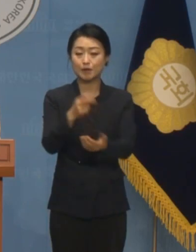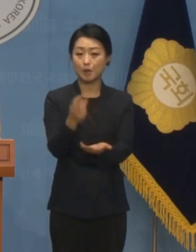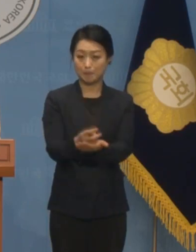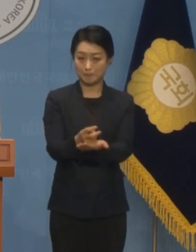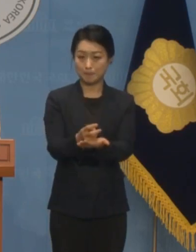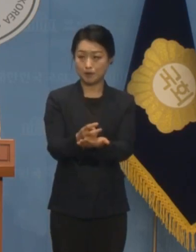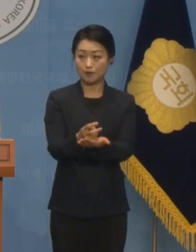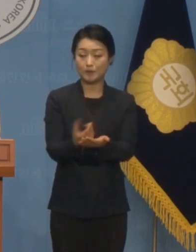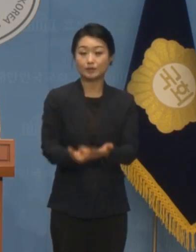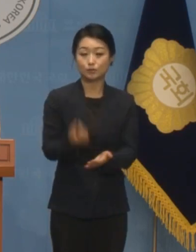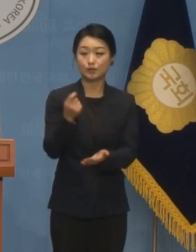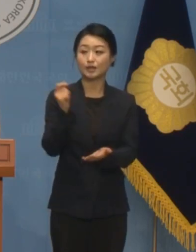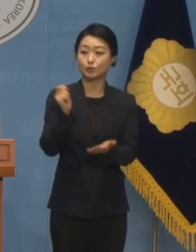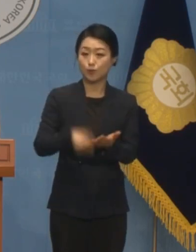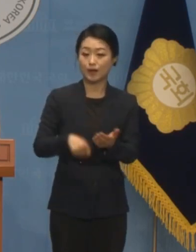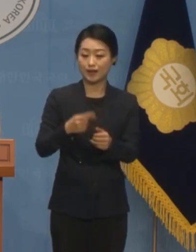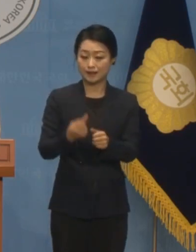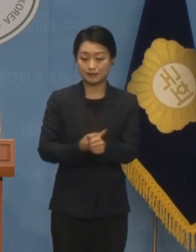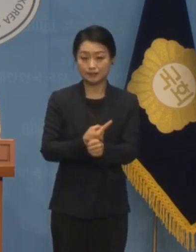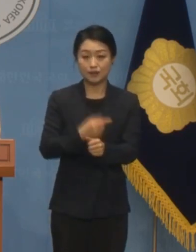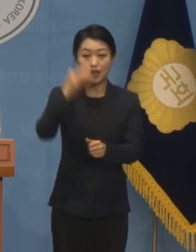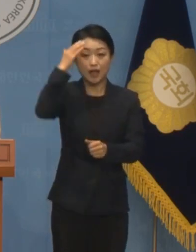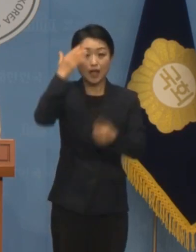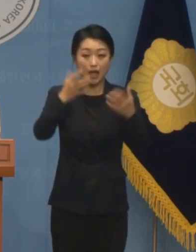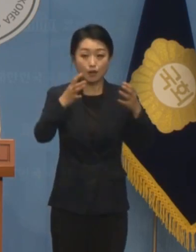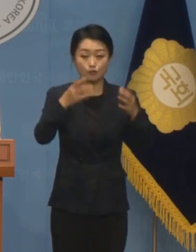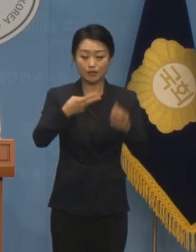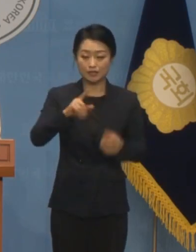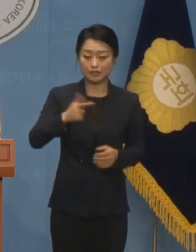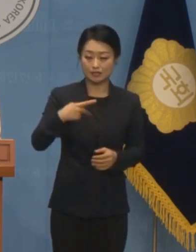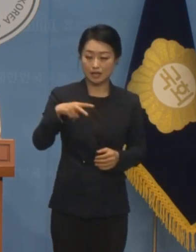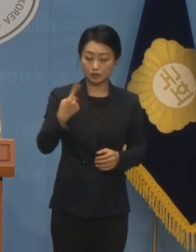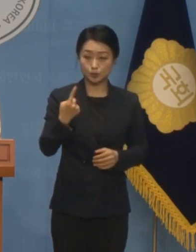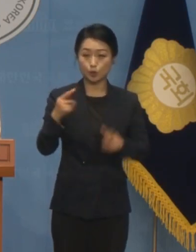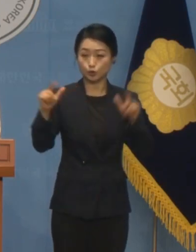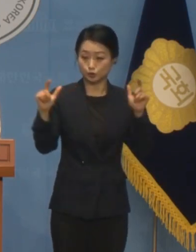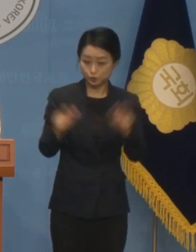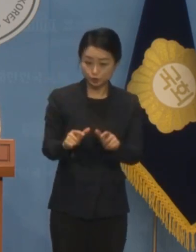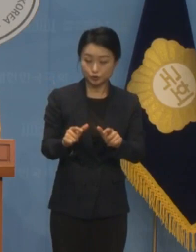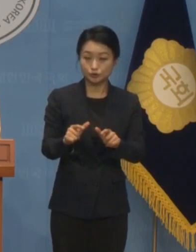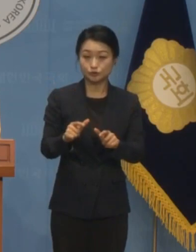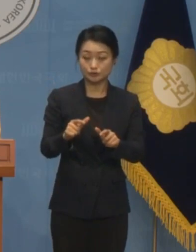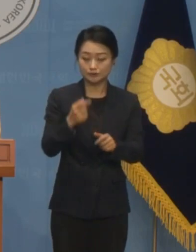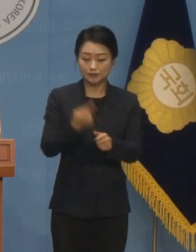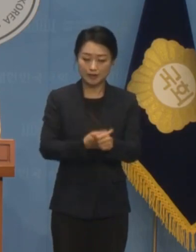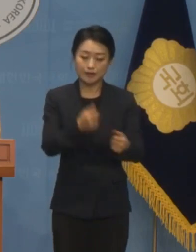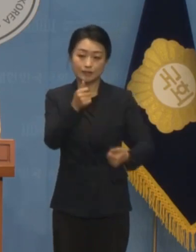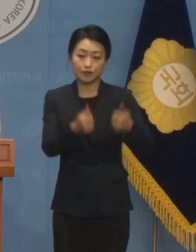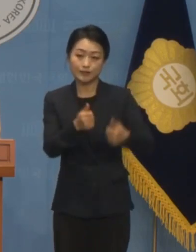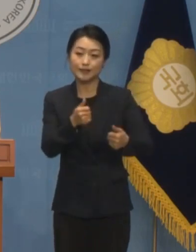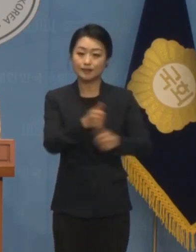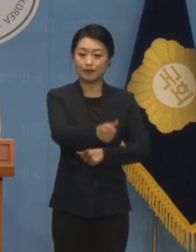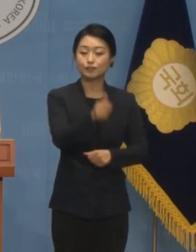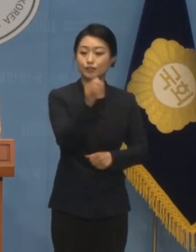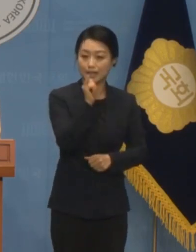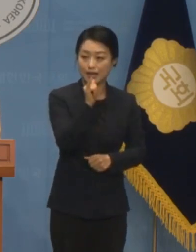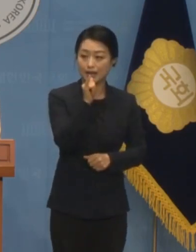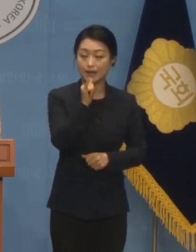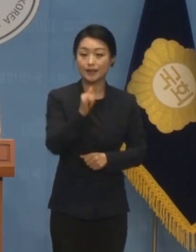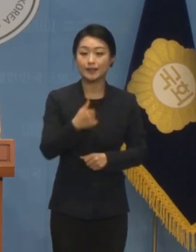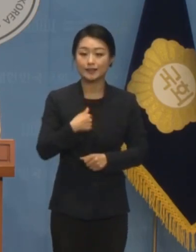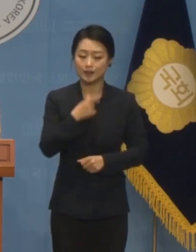조속히 국회를 통과해 우리나라가 저탄소 경제로 성공적으로 전환할 수